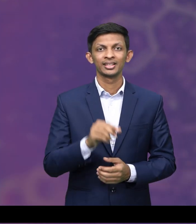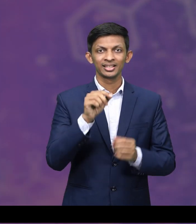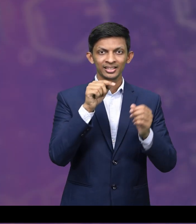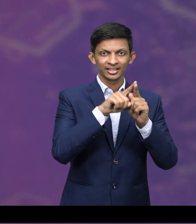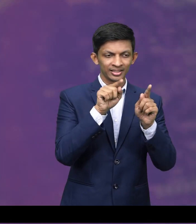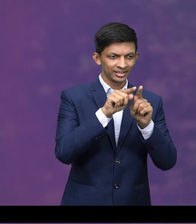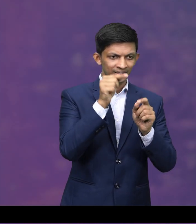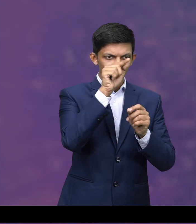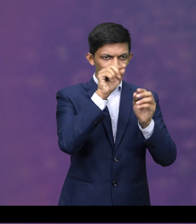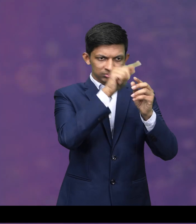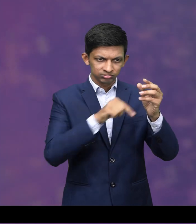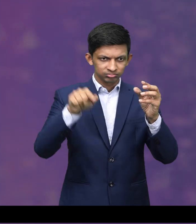ఎలక్ట్రోనెగటివిటీ,